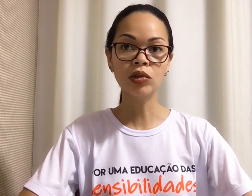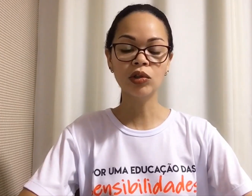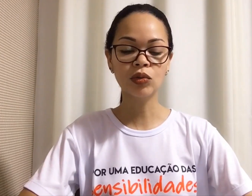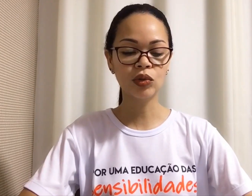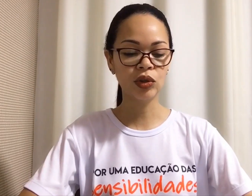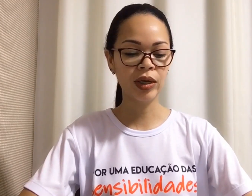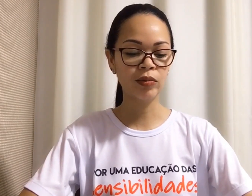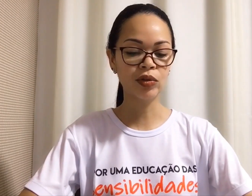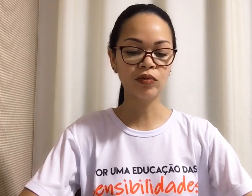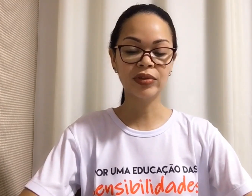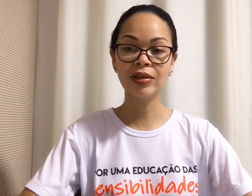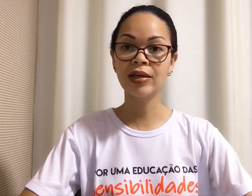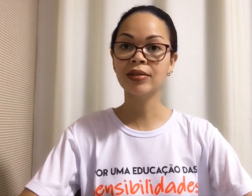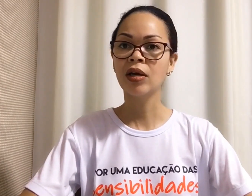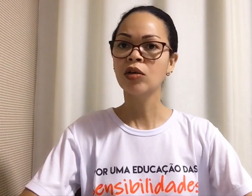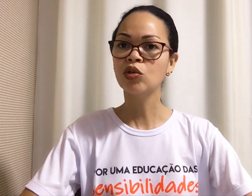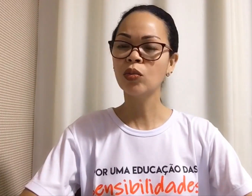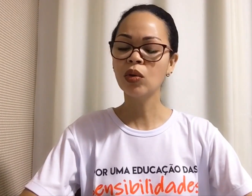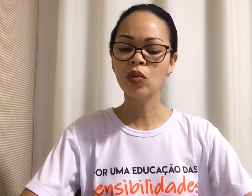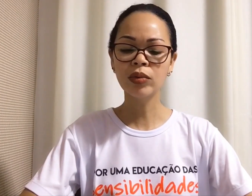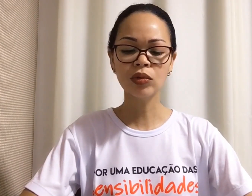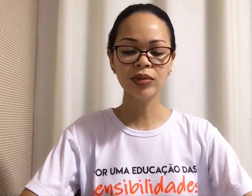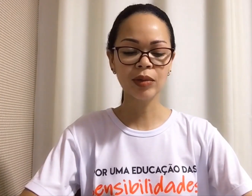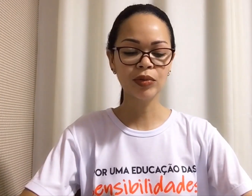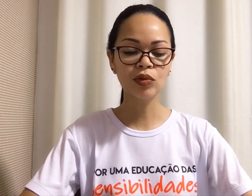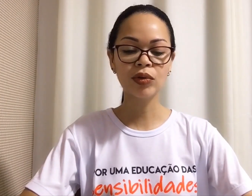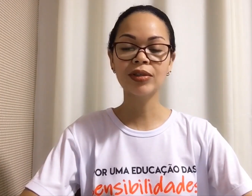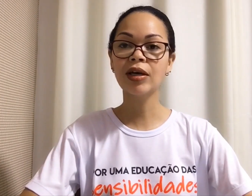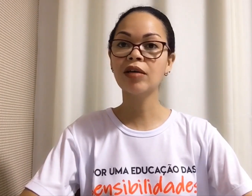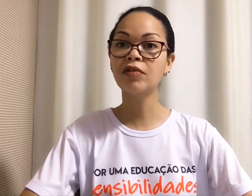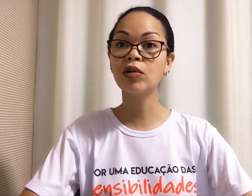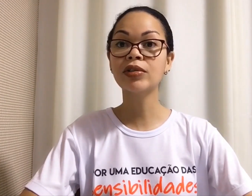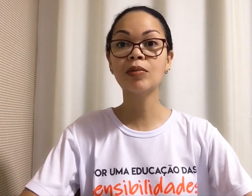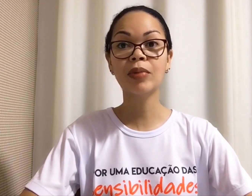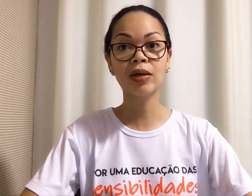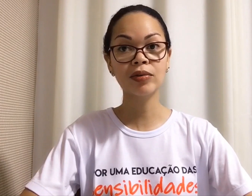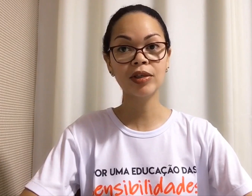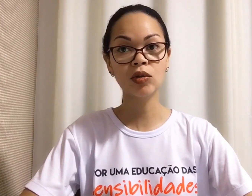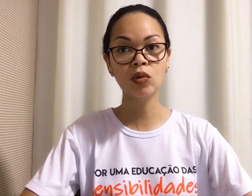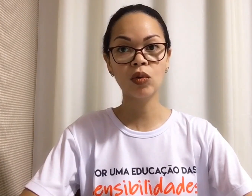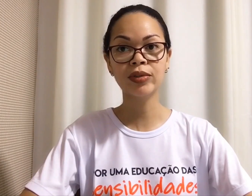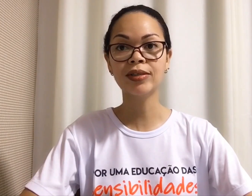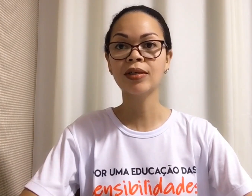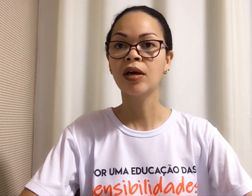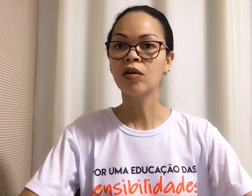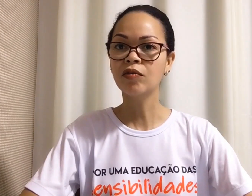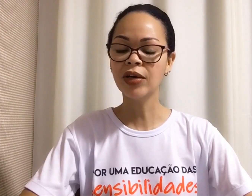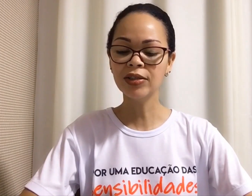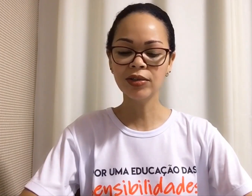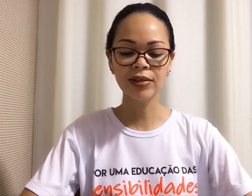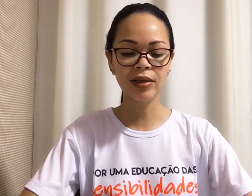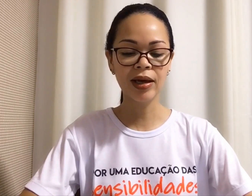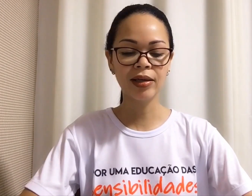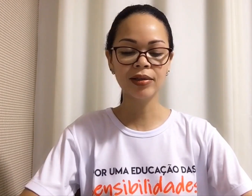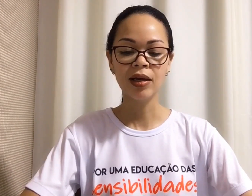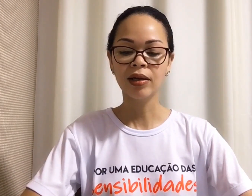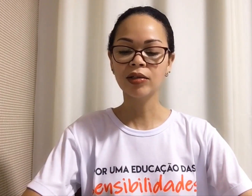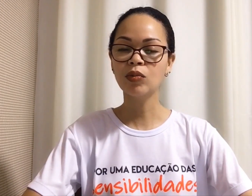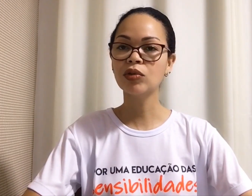onde discutiremos com vocês sobre algumas concepções que revelam-se preconceituosas, falsas ideias que as